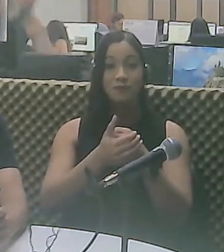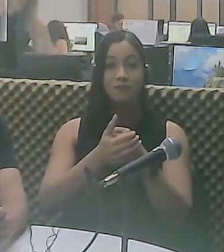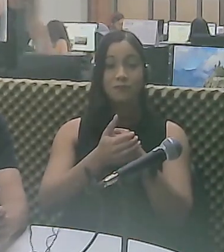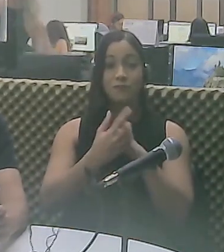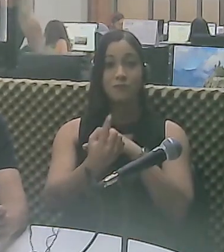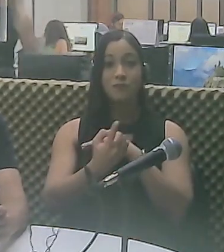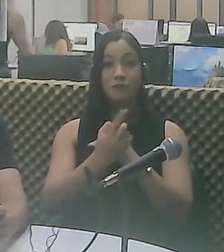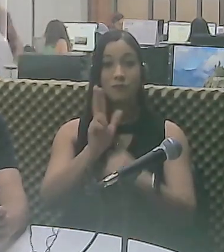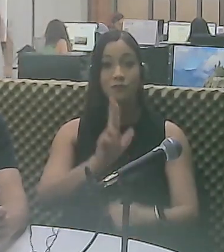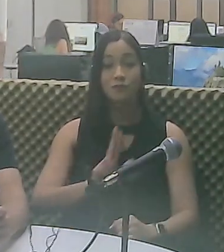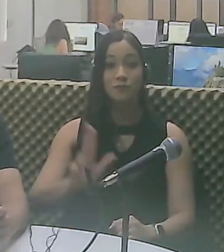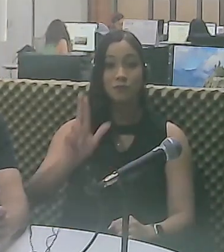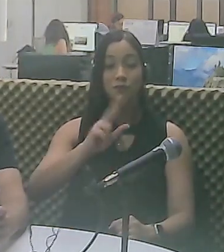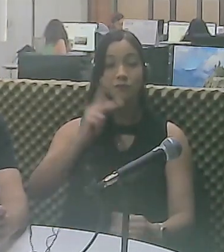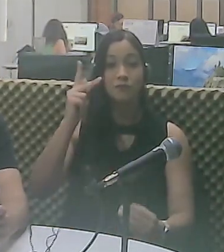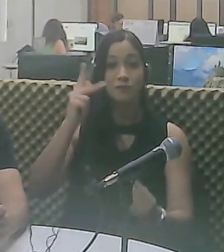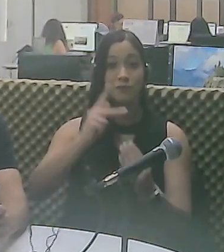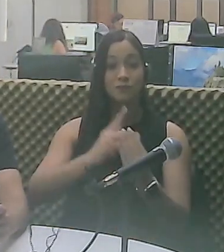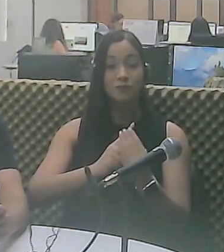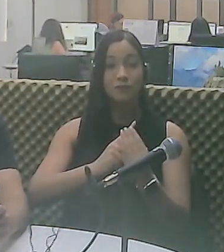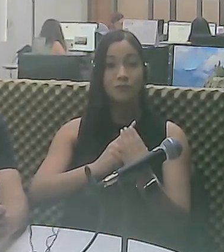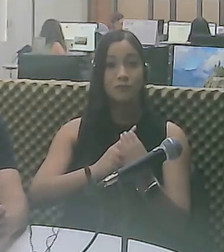de Uberlândia